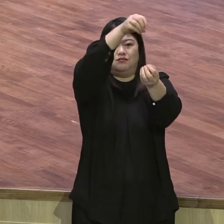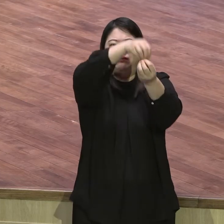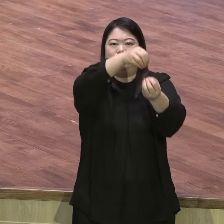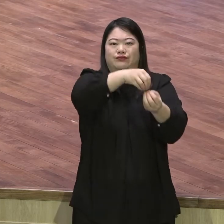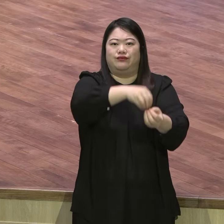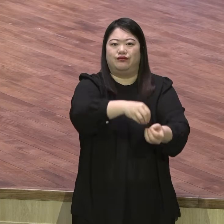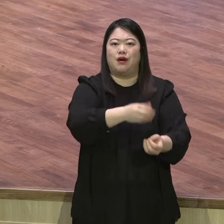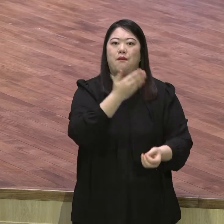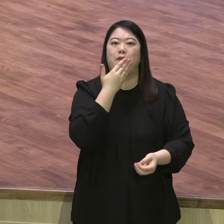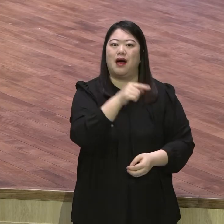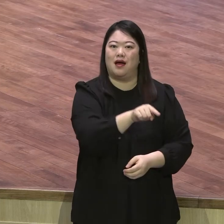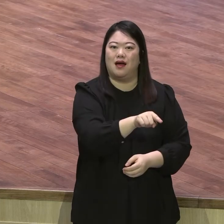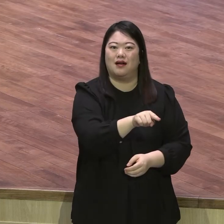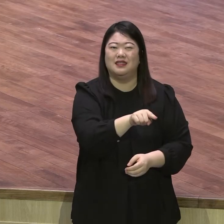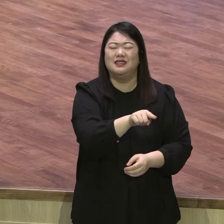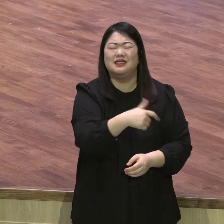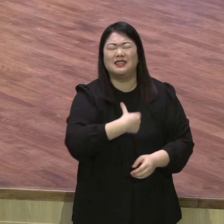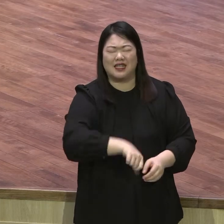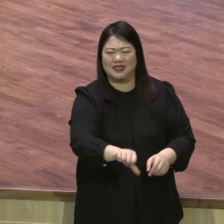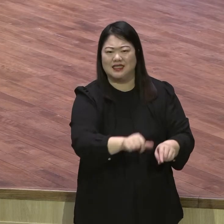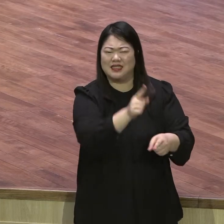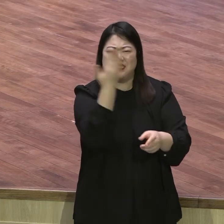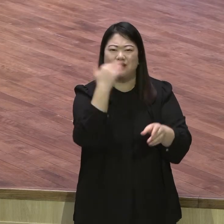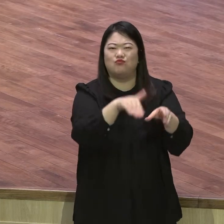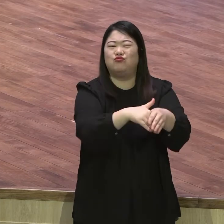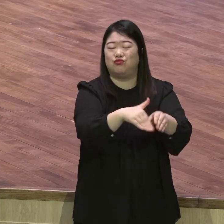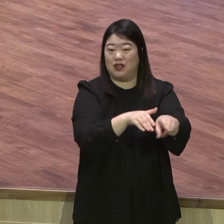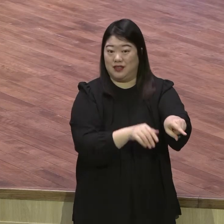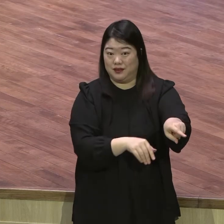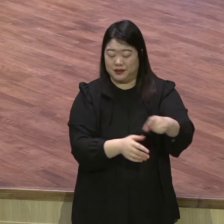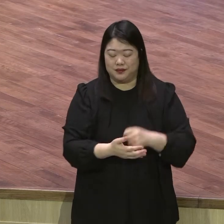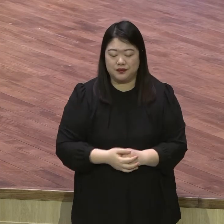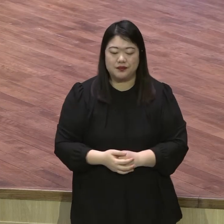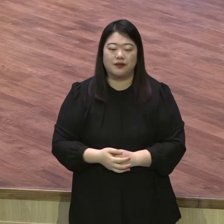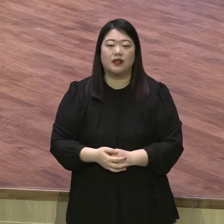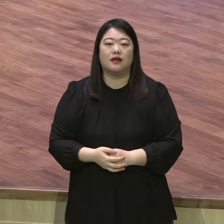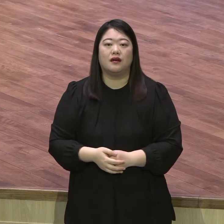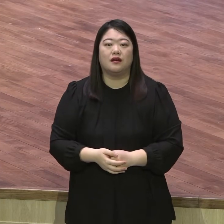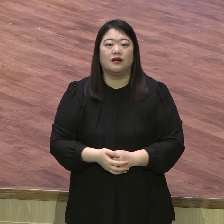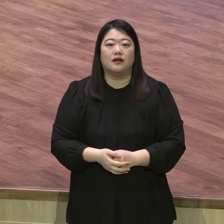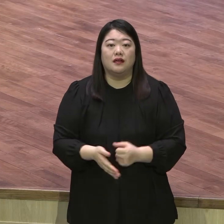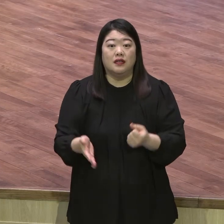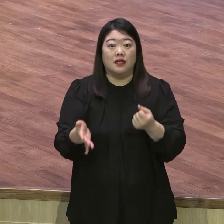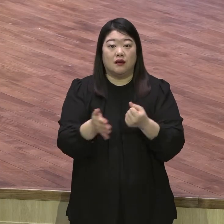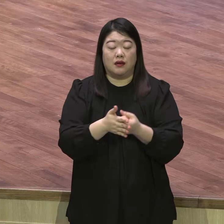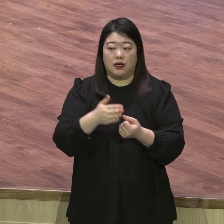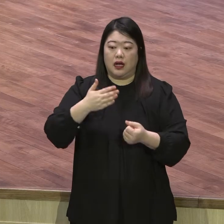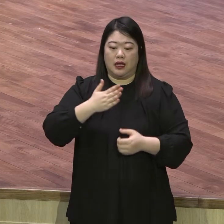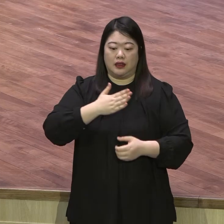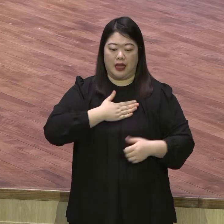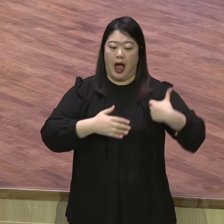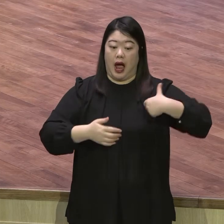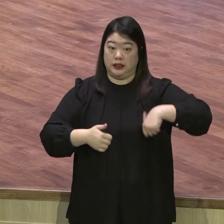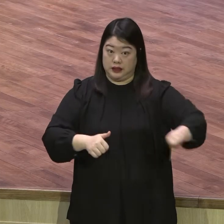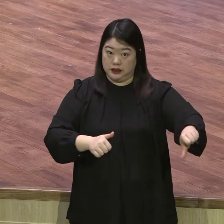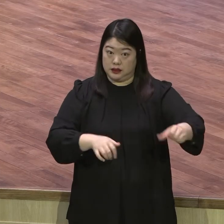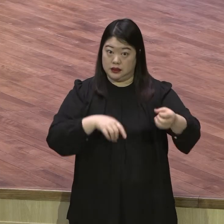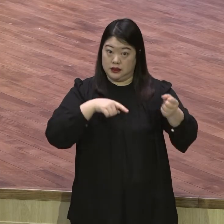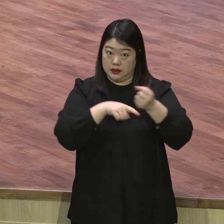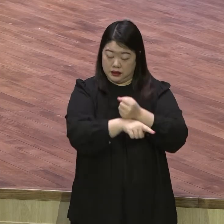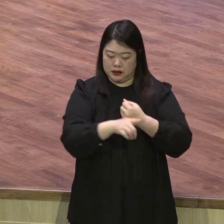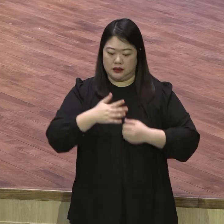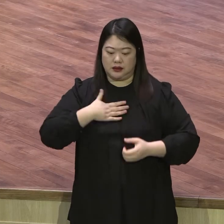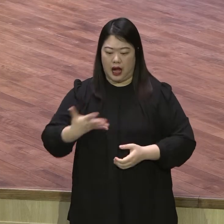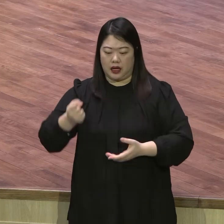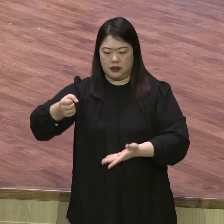그만큼 존재적 이 가치가 그야말로 비교할 수 없는 내 아들이라 상속자를